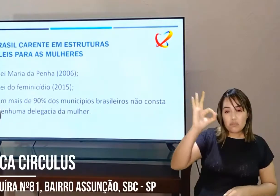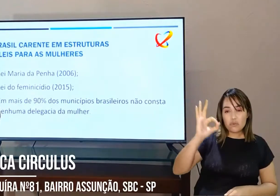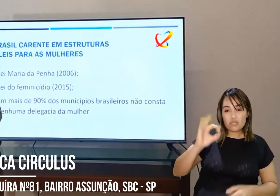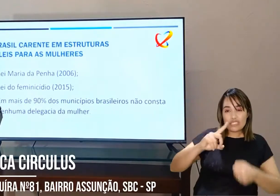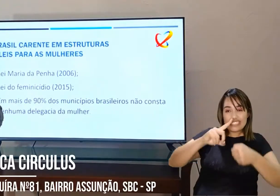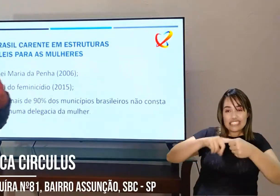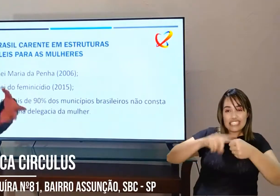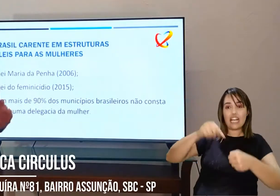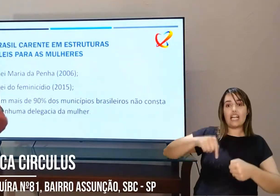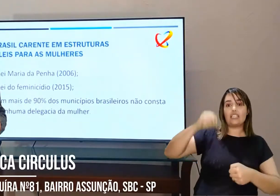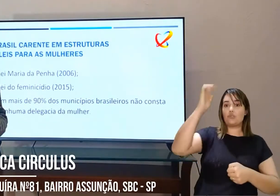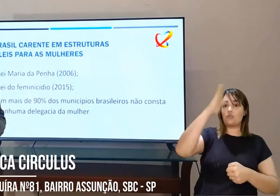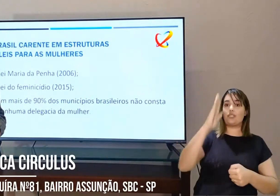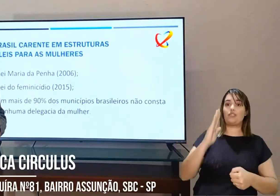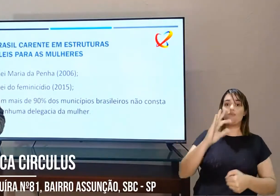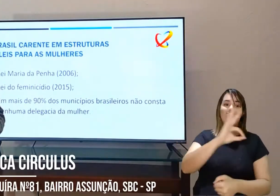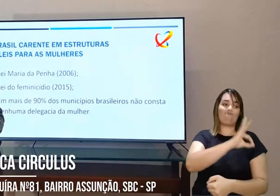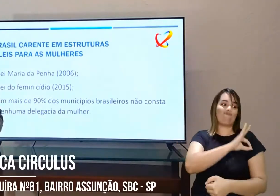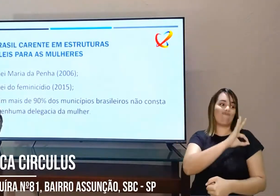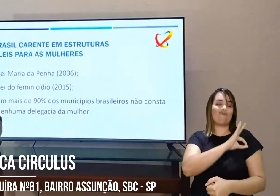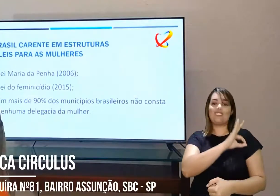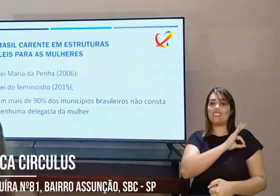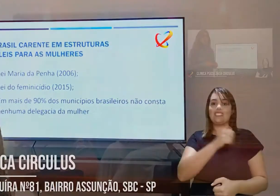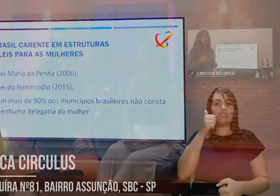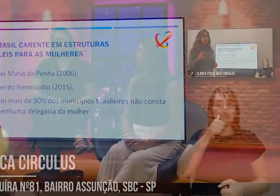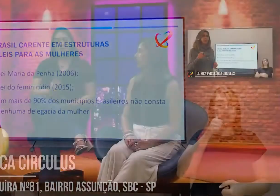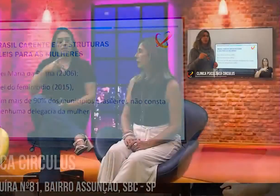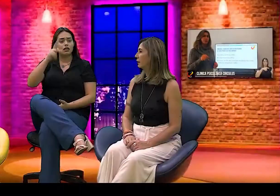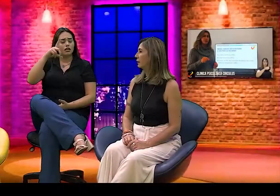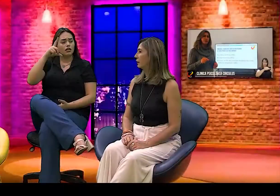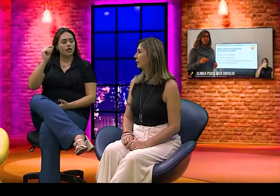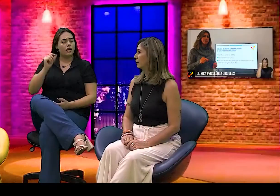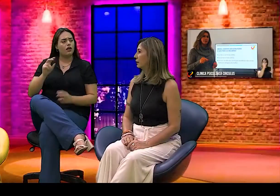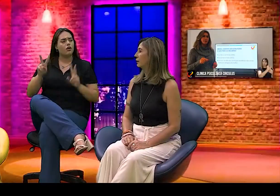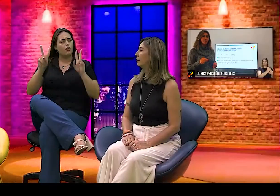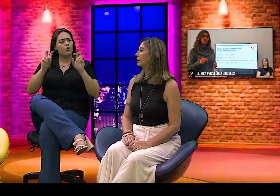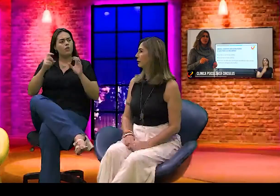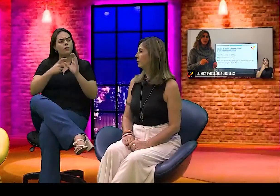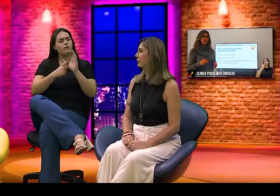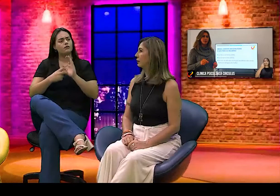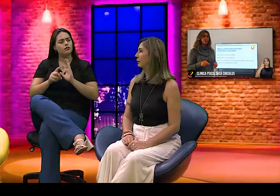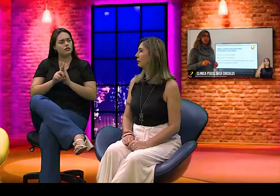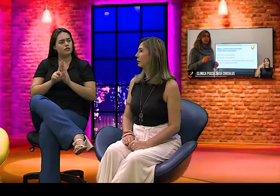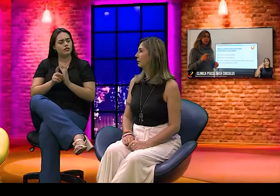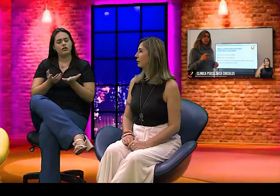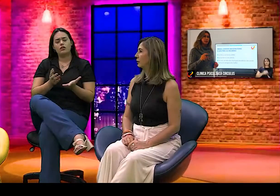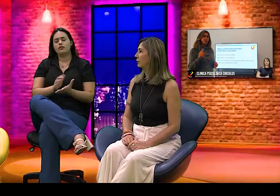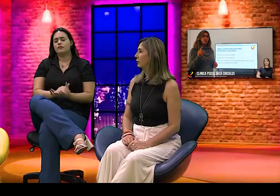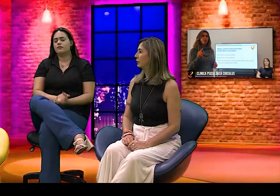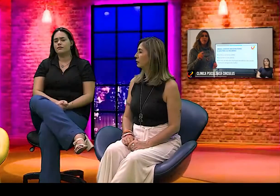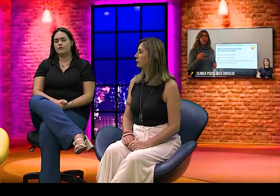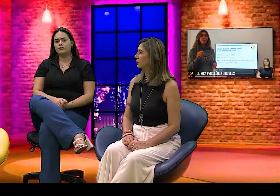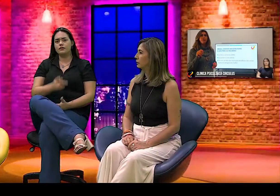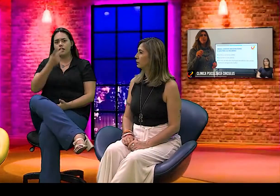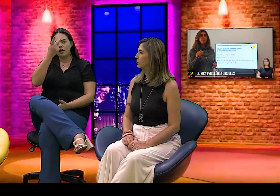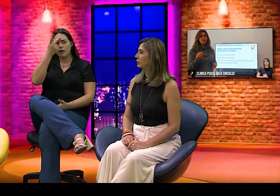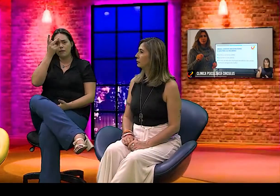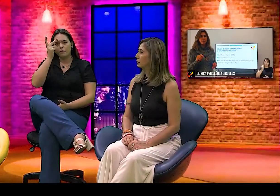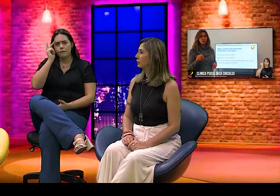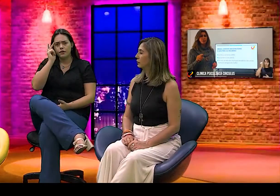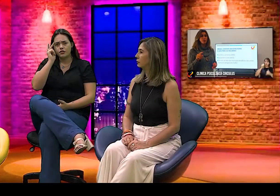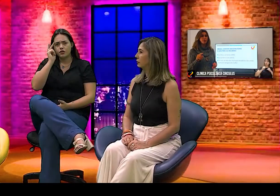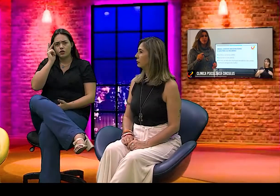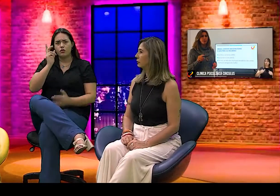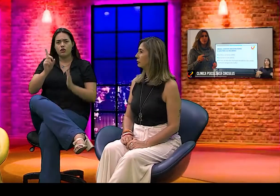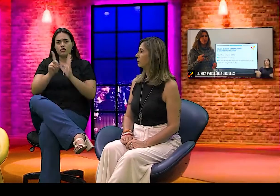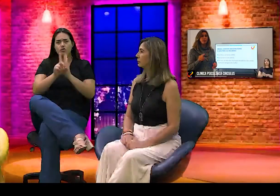delegacia especializada na proteção da mulher que sofre violência. Falando aí de dependência química, né? A pessoa que utiliza